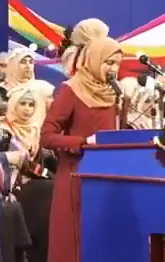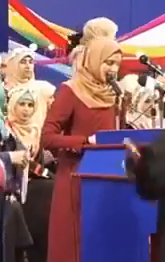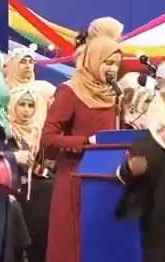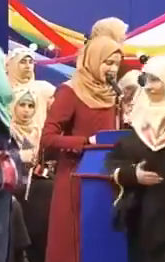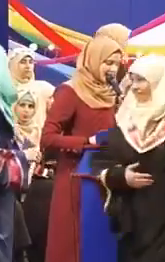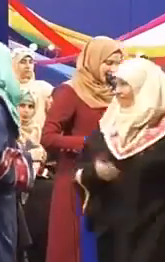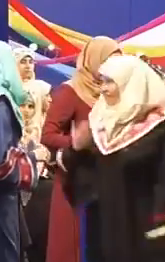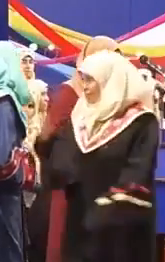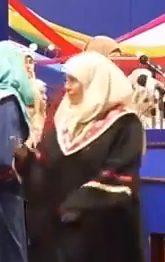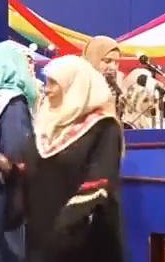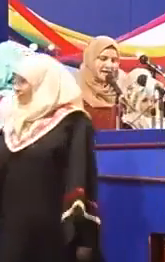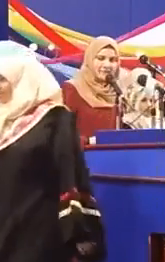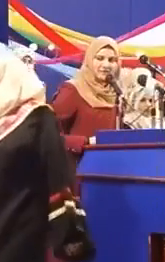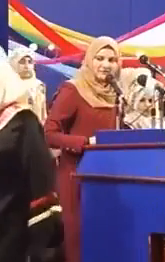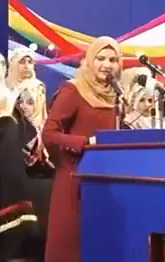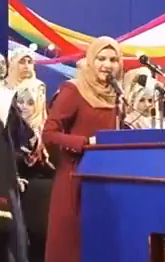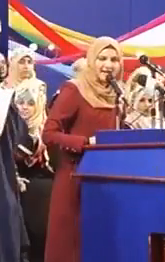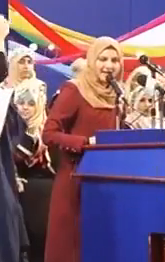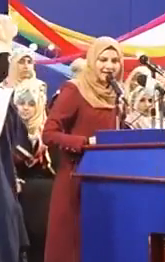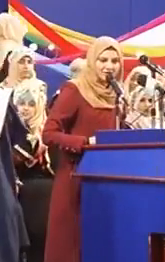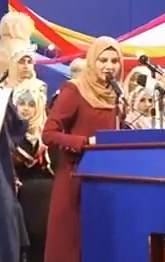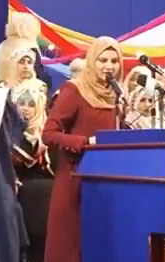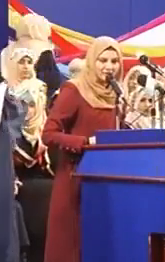زكية أنور عبد الفتاح الجذبة،